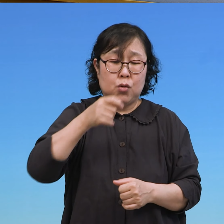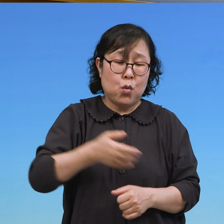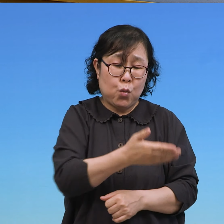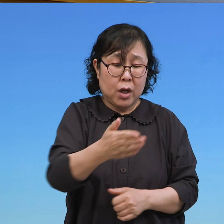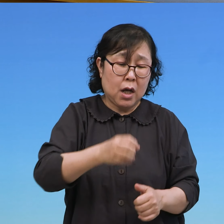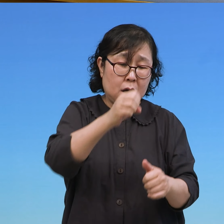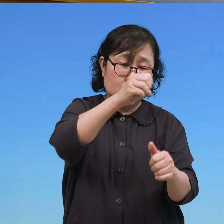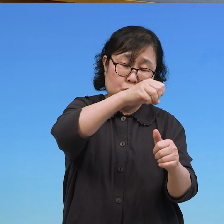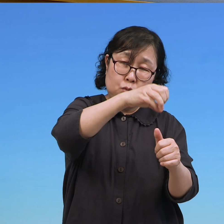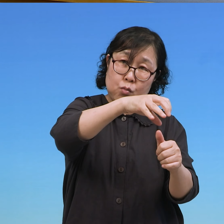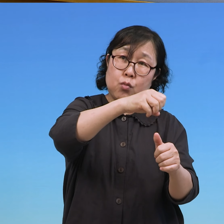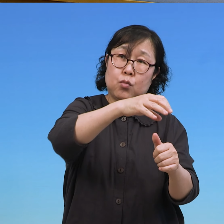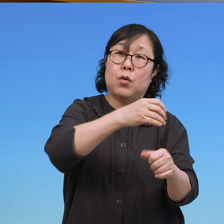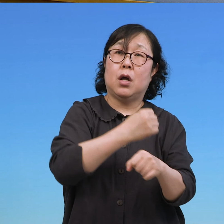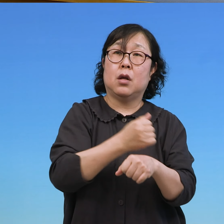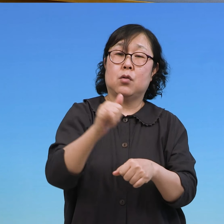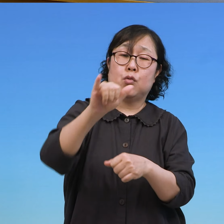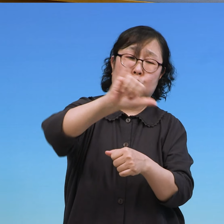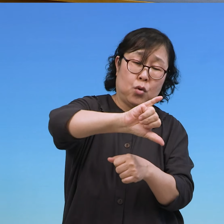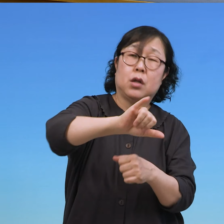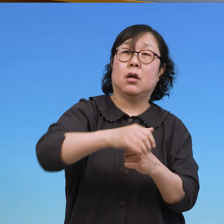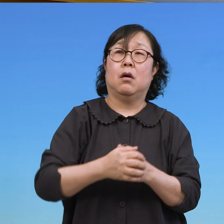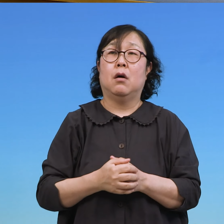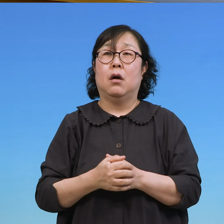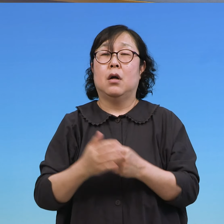그래서 하나님과의 동력이라는 겁니다.